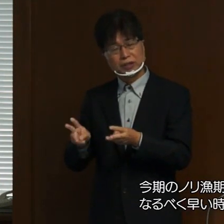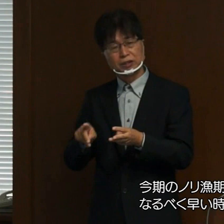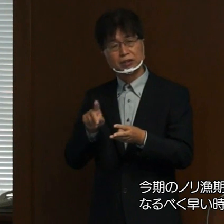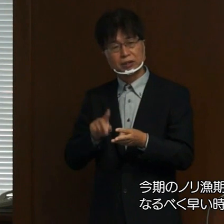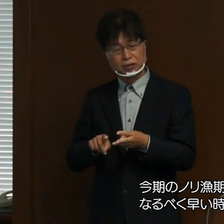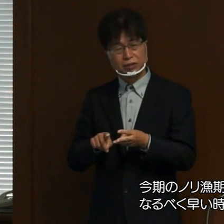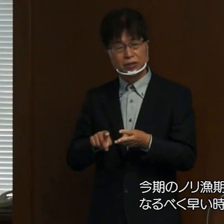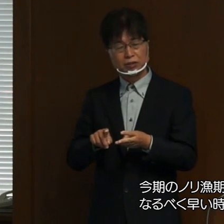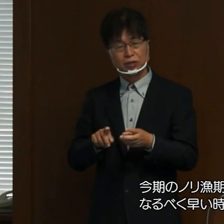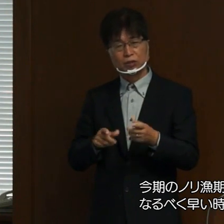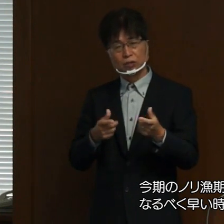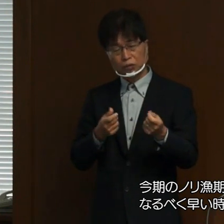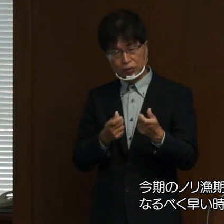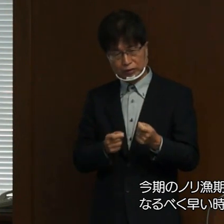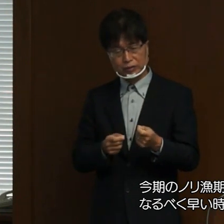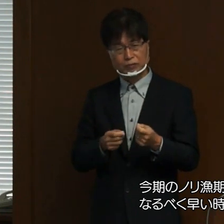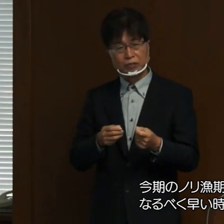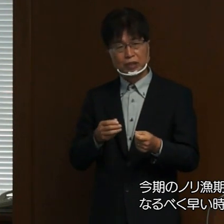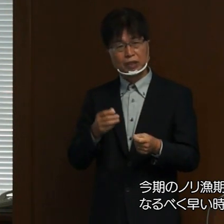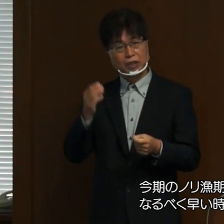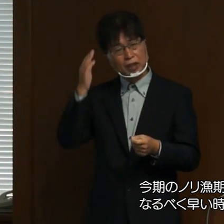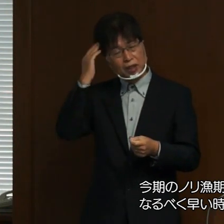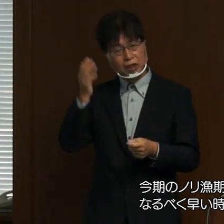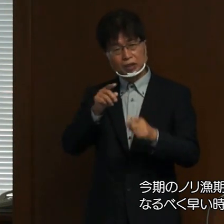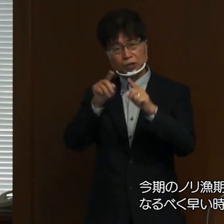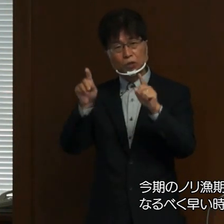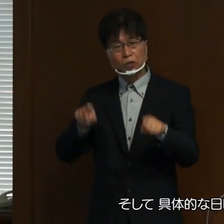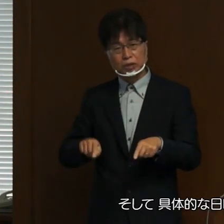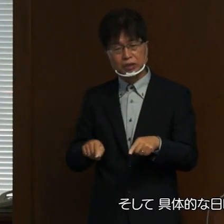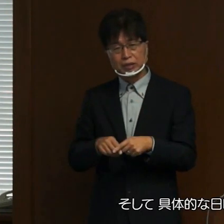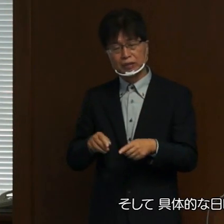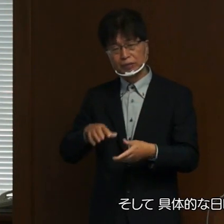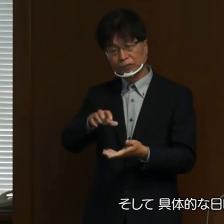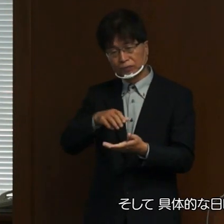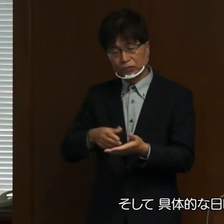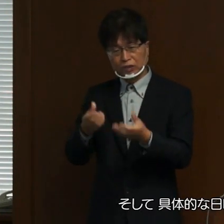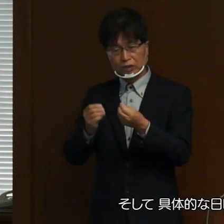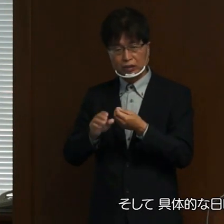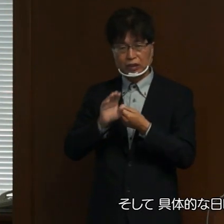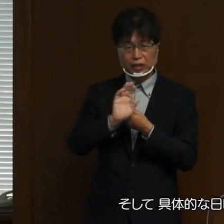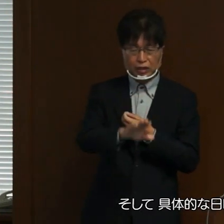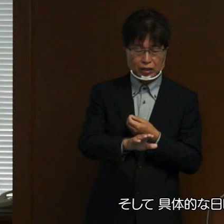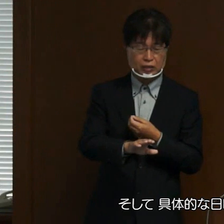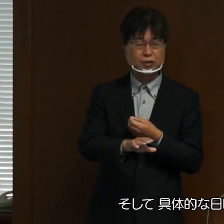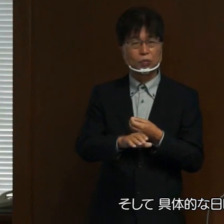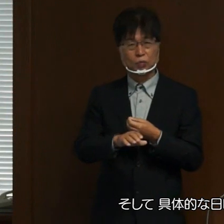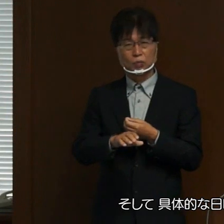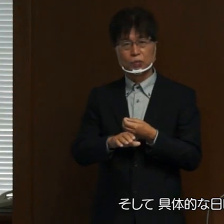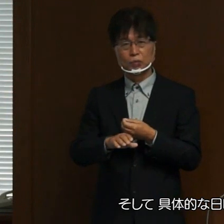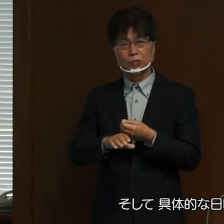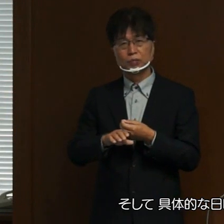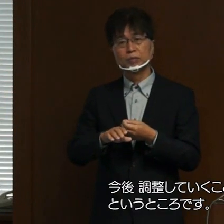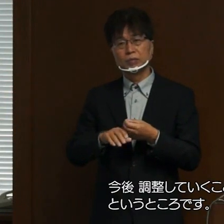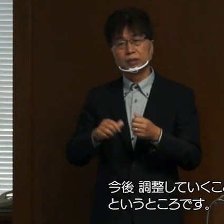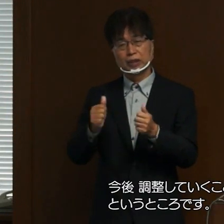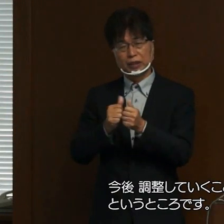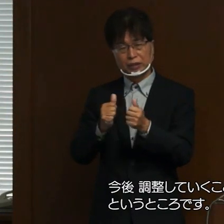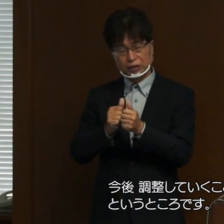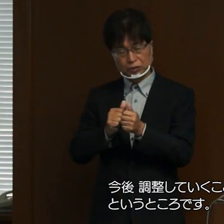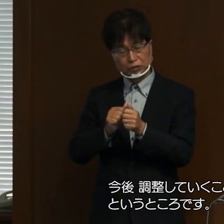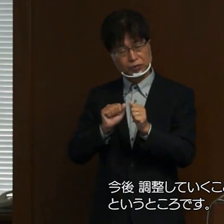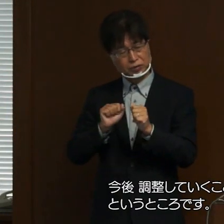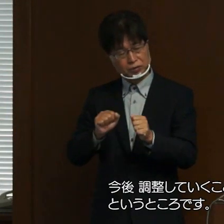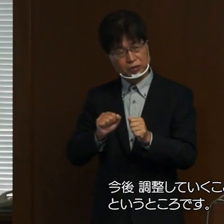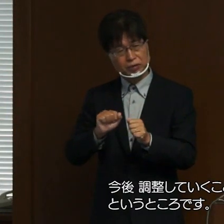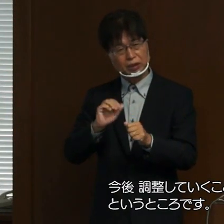明けた後のなるべく早い時期に行うこと、そして具体的な日時などについては今後調